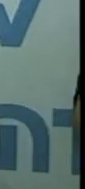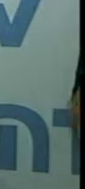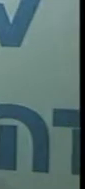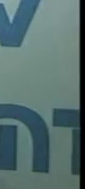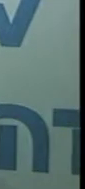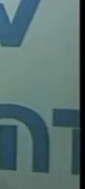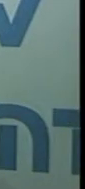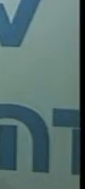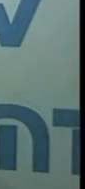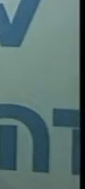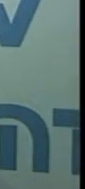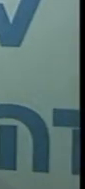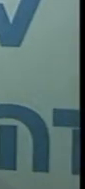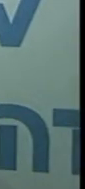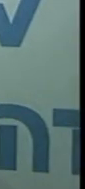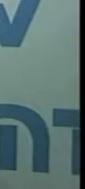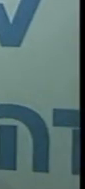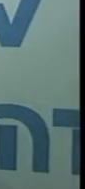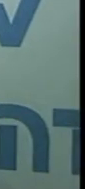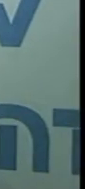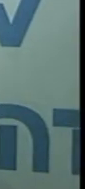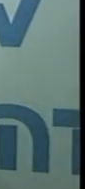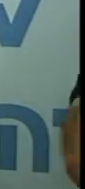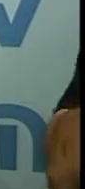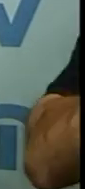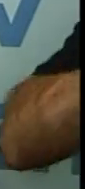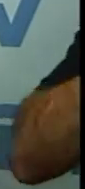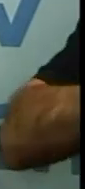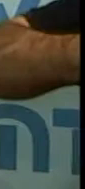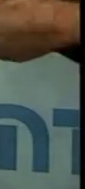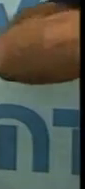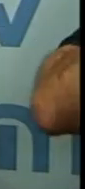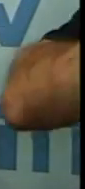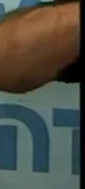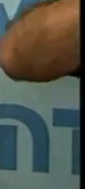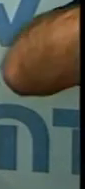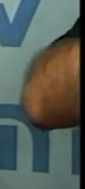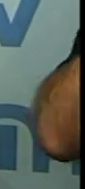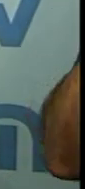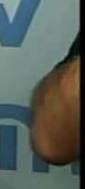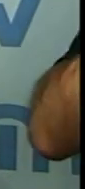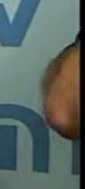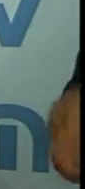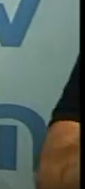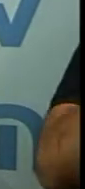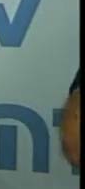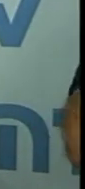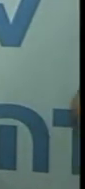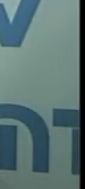tengan cuidado cuando Ángel esté con ustedes, cuando hablen, porque